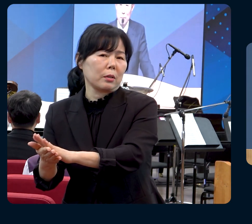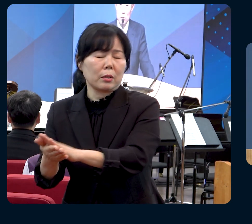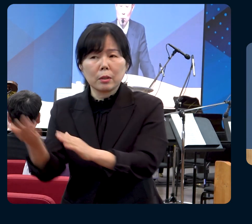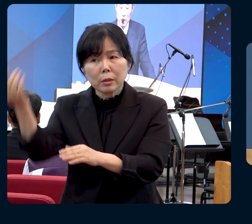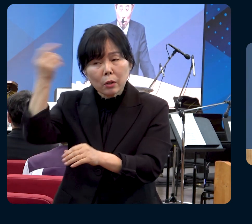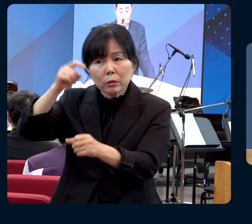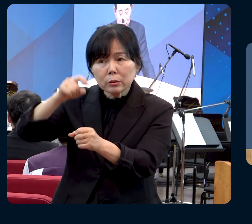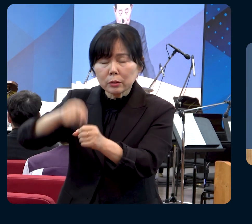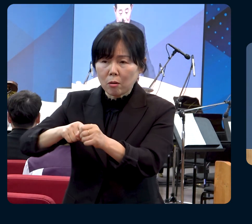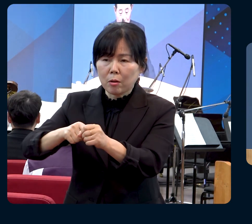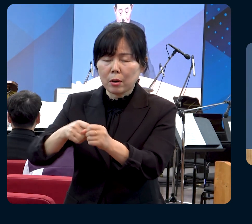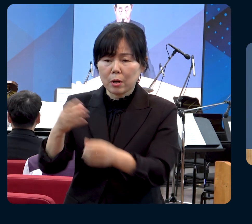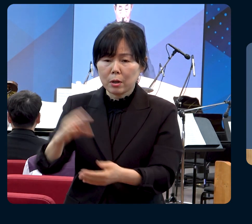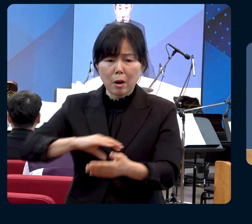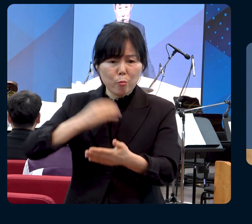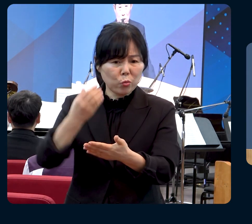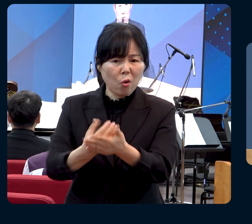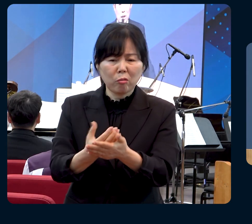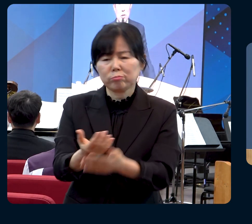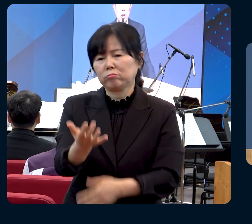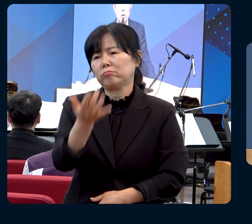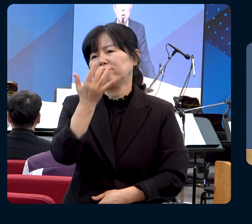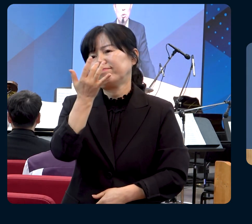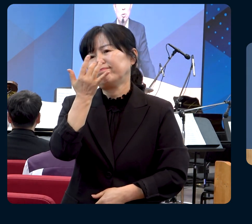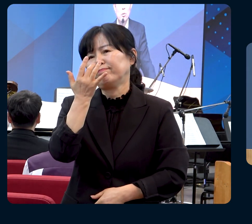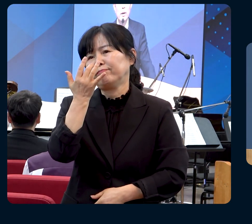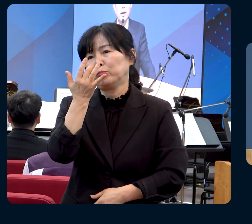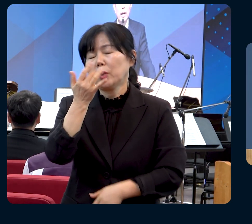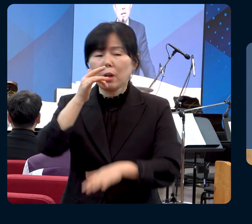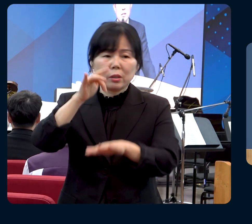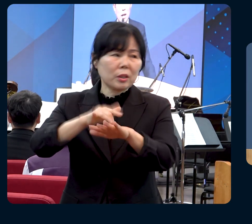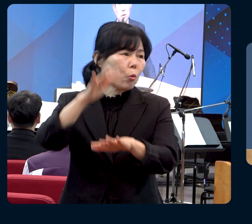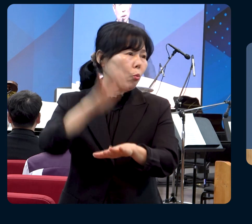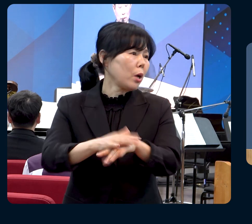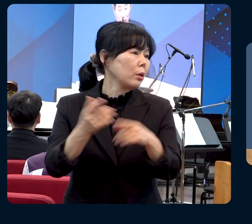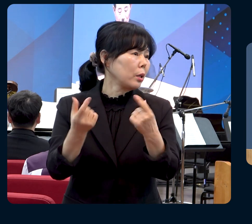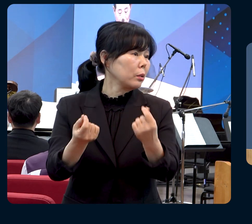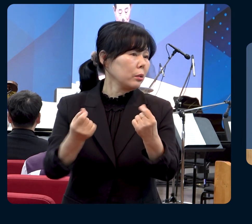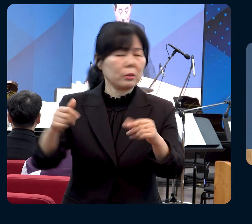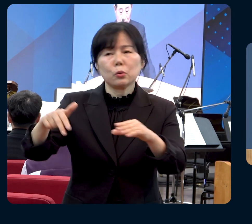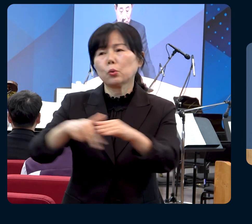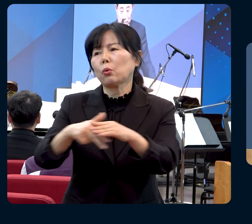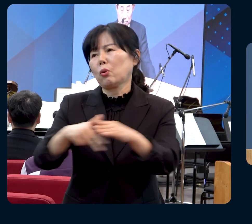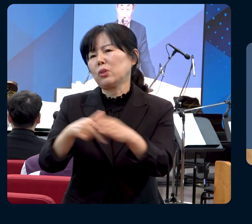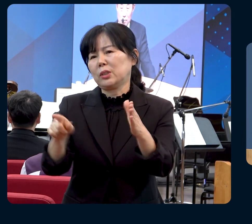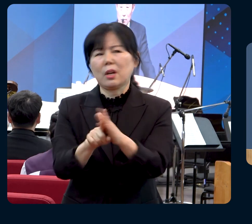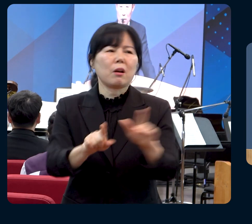영적인 감동이 없는 습관적인 종교 행사가 될 때가 있고요.